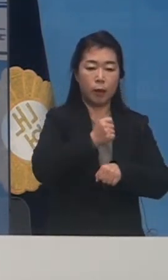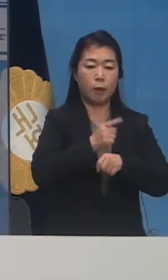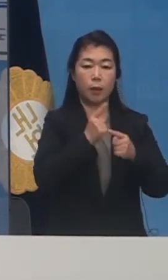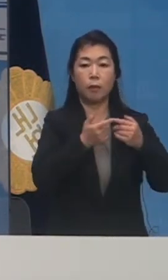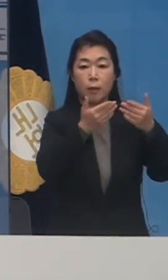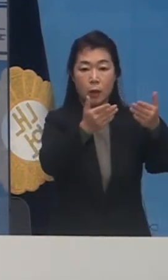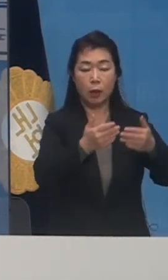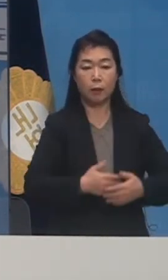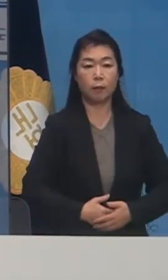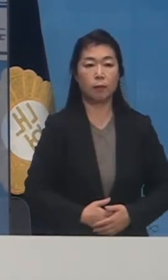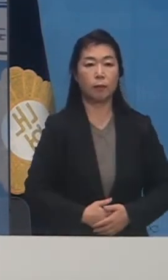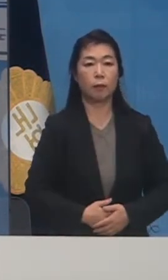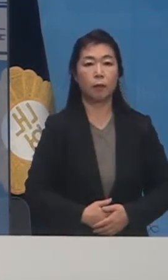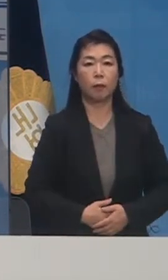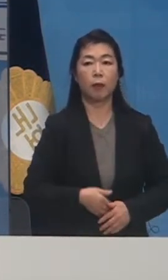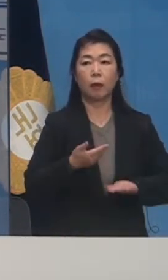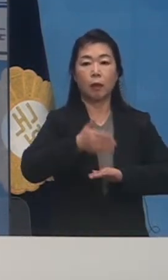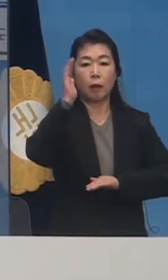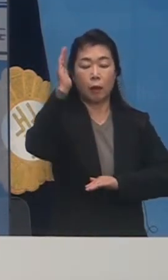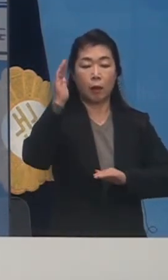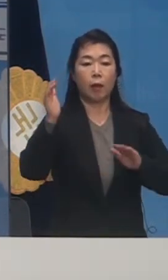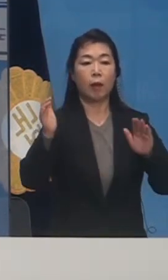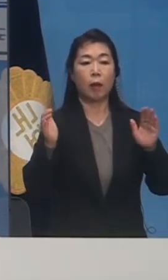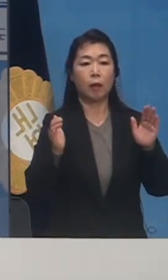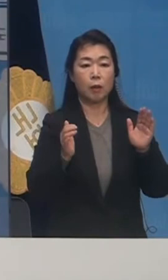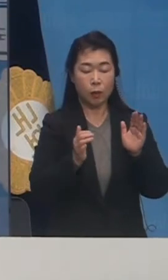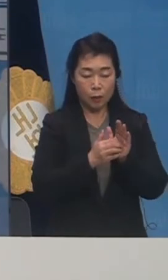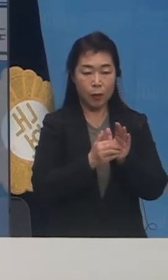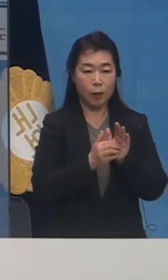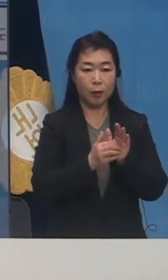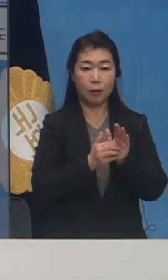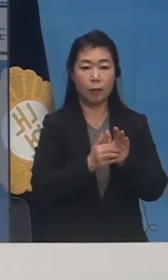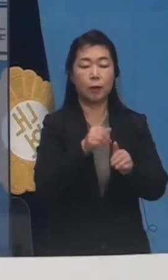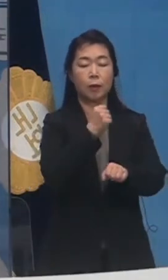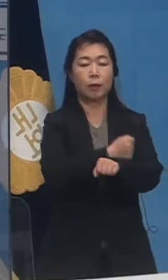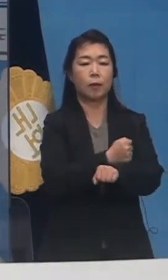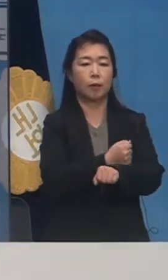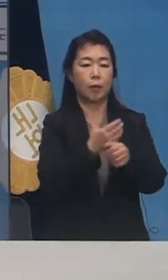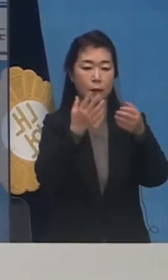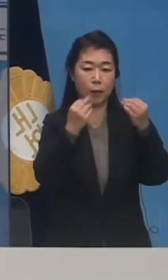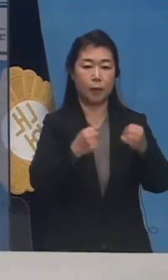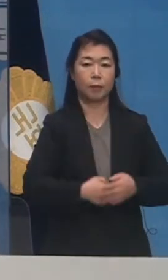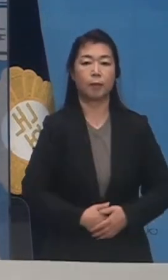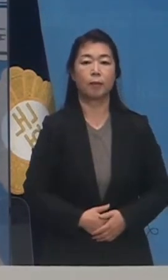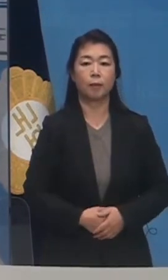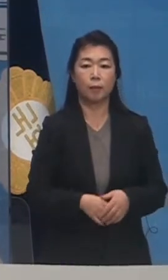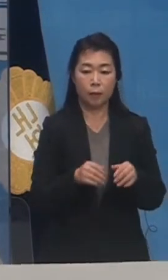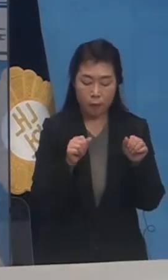촉구합니다. 이상으로 기자회견을 마치겠습니다. 감사합니다.